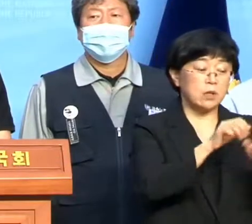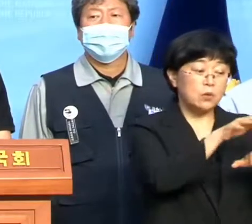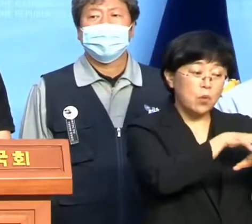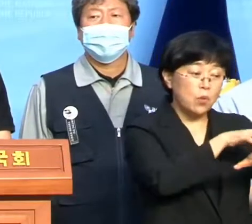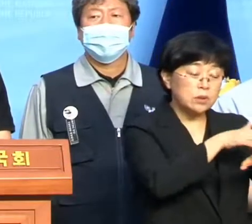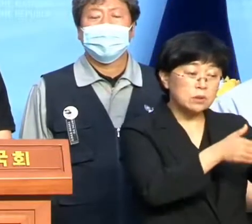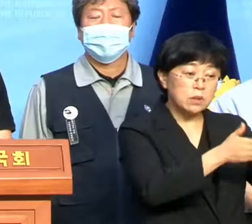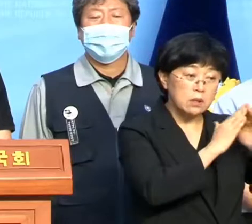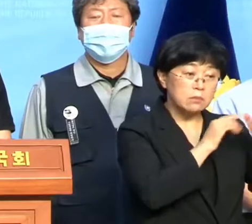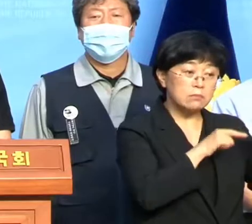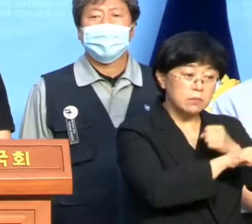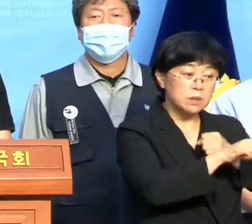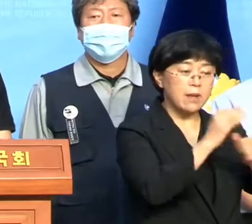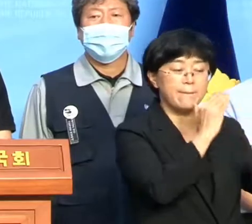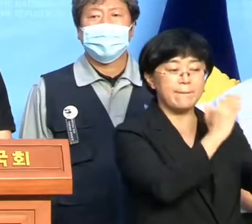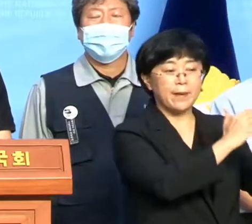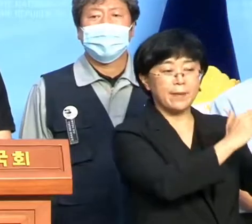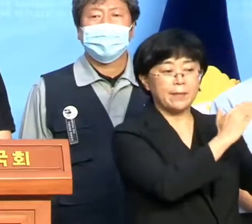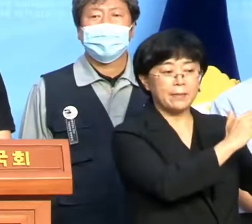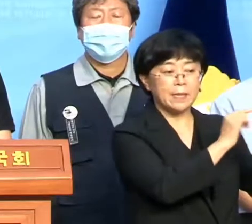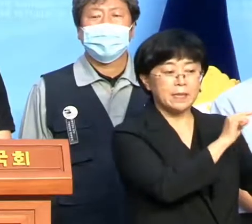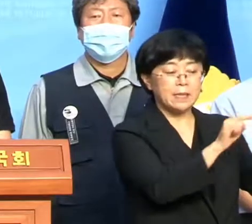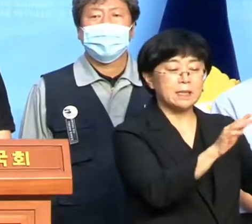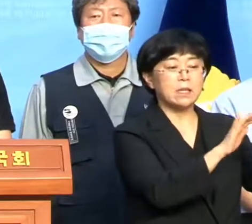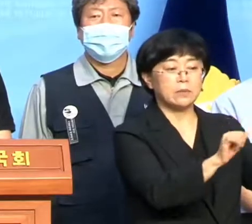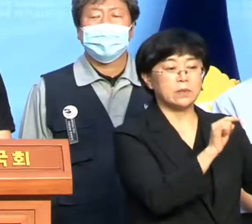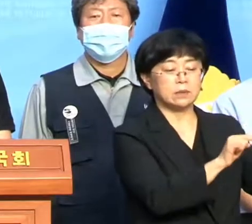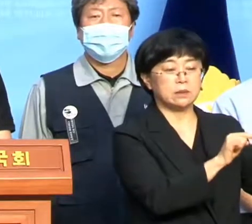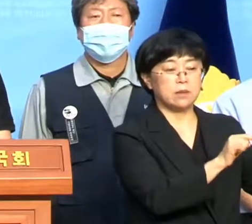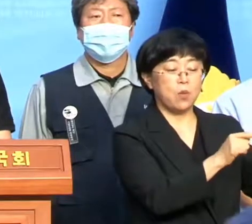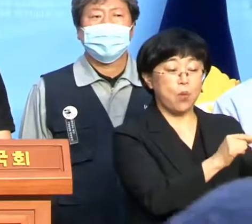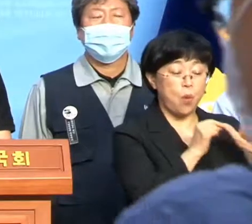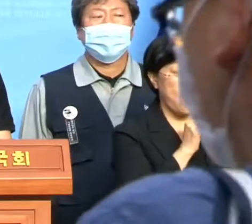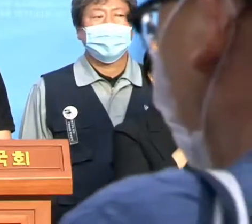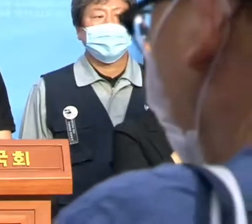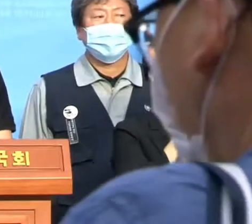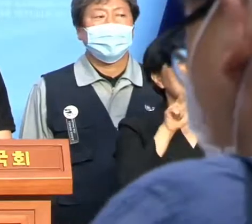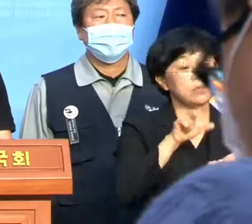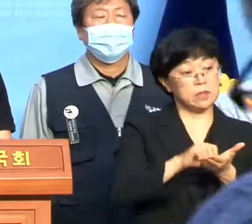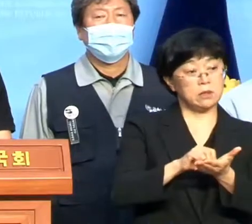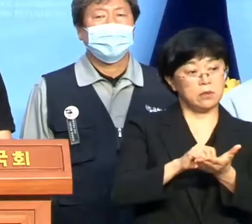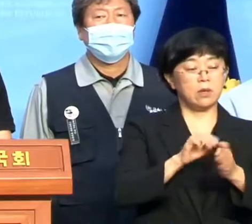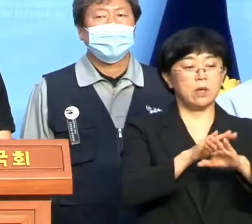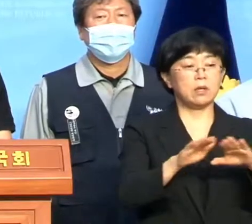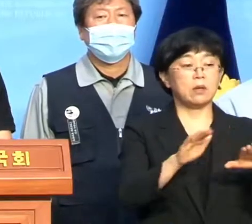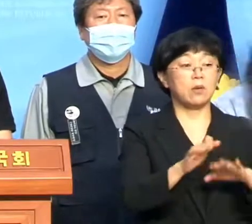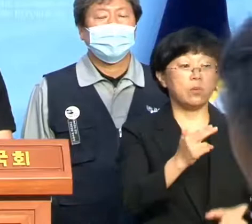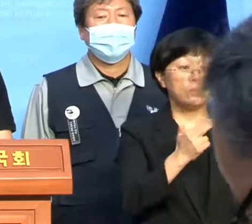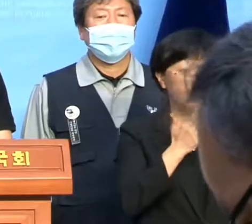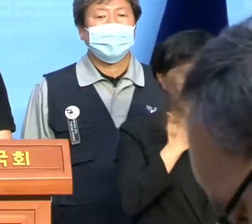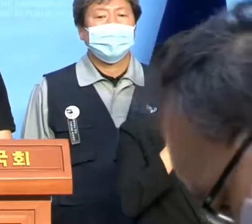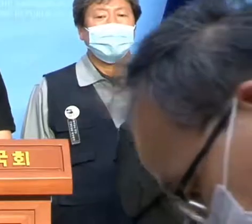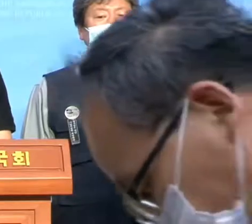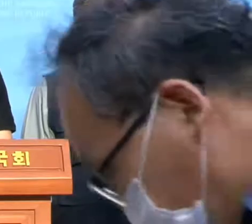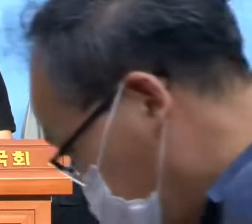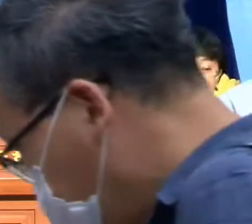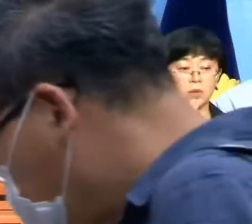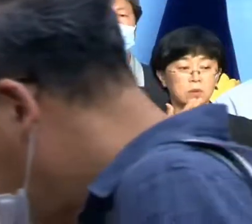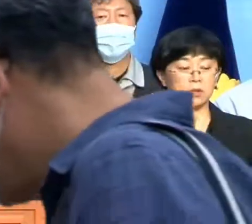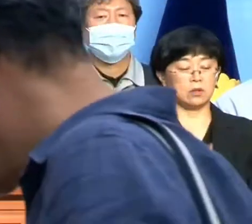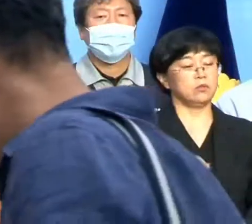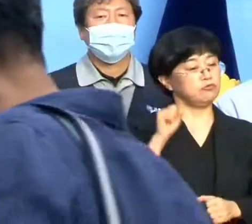설립을 이유로 해고된 노동자들의 고용 승계 문제가 해결되지 않는 않는 한